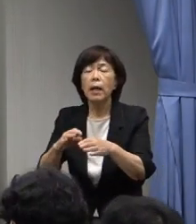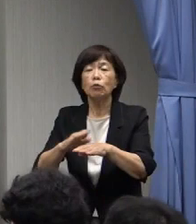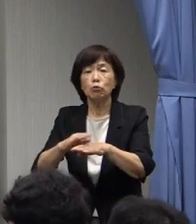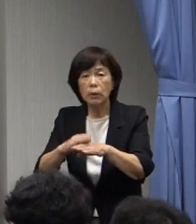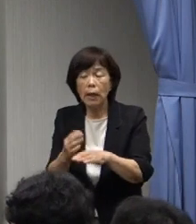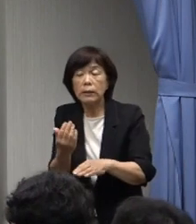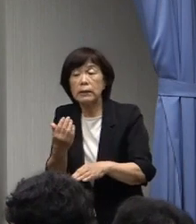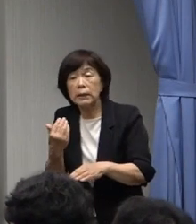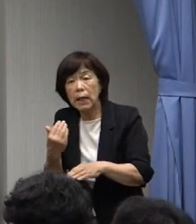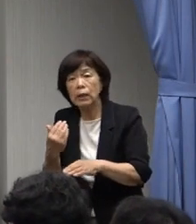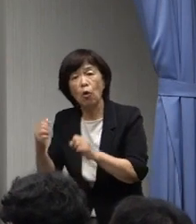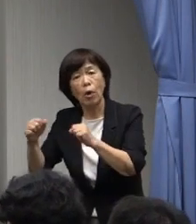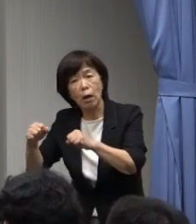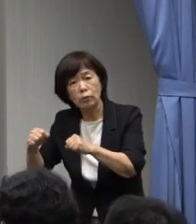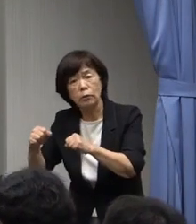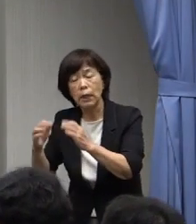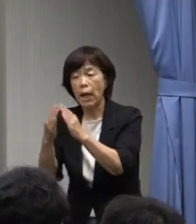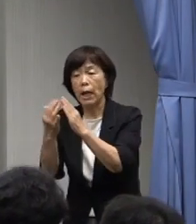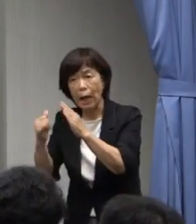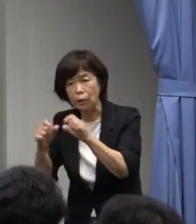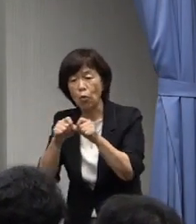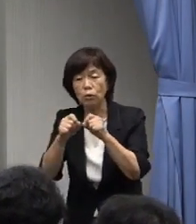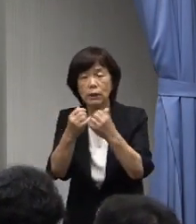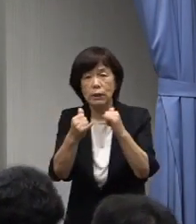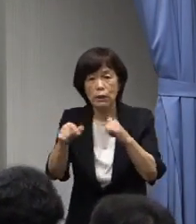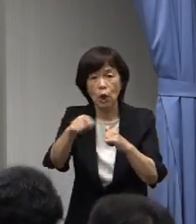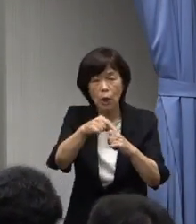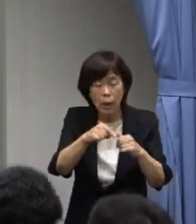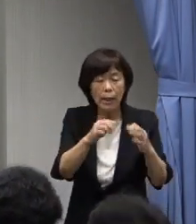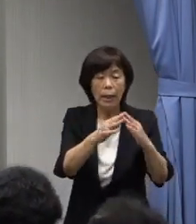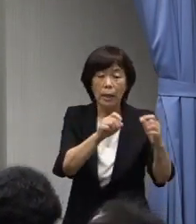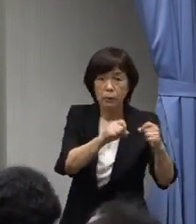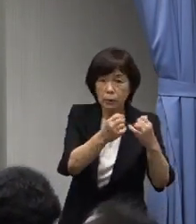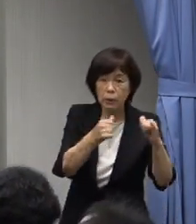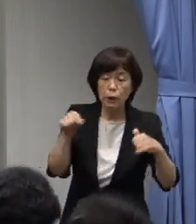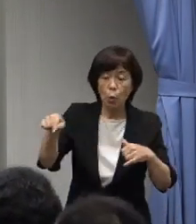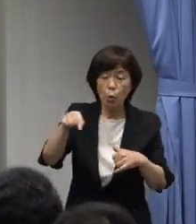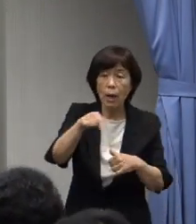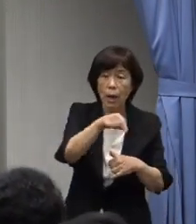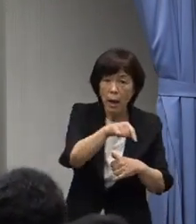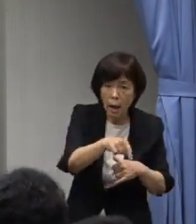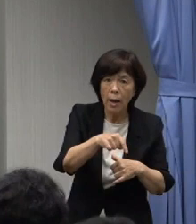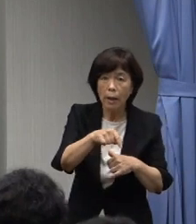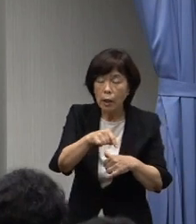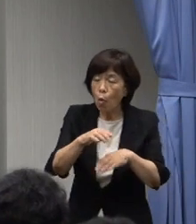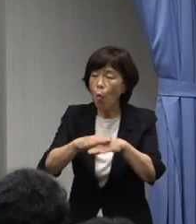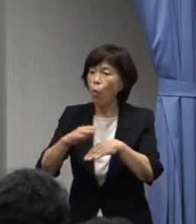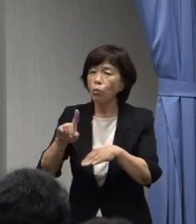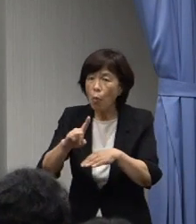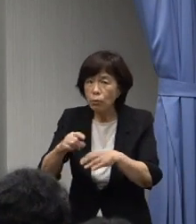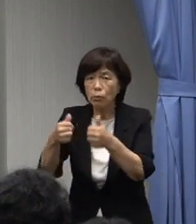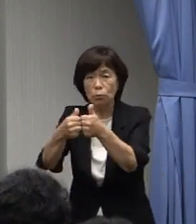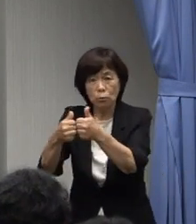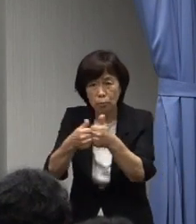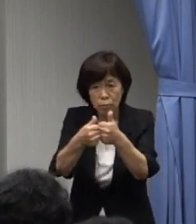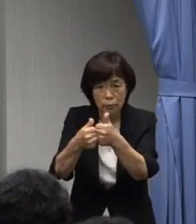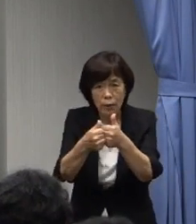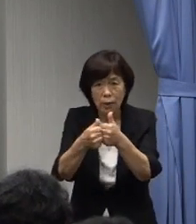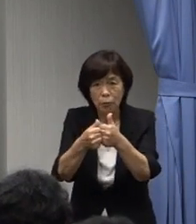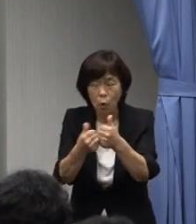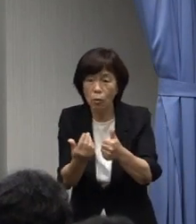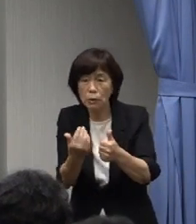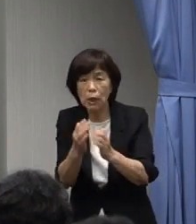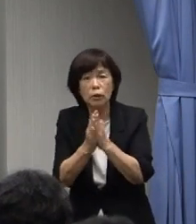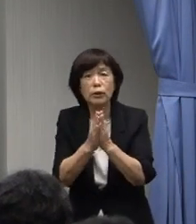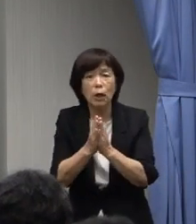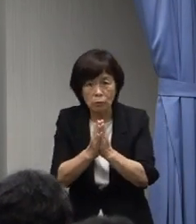認を、家族間、親族間、また身近な地域、人たちの間では確認をお願いしたいと思います。い